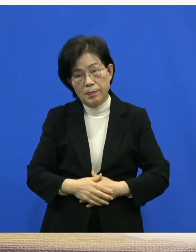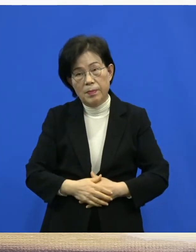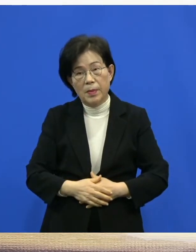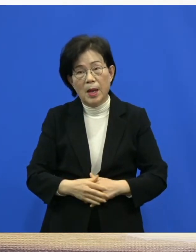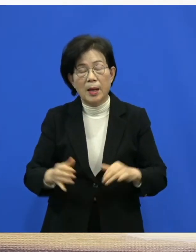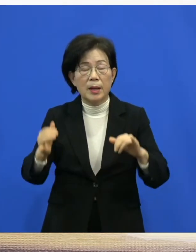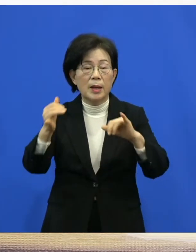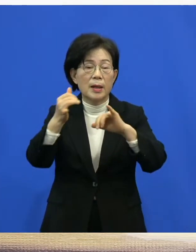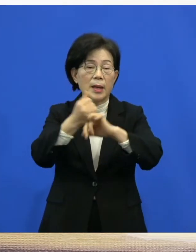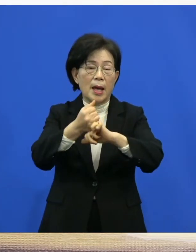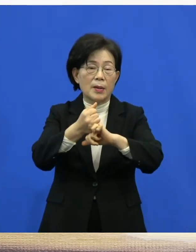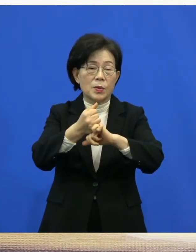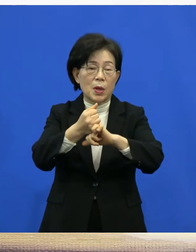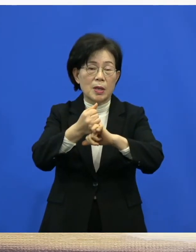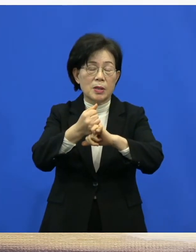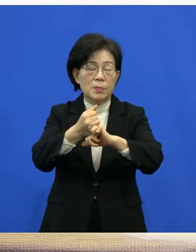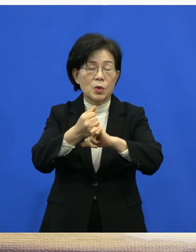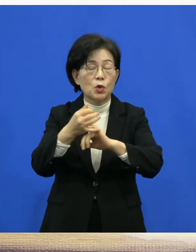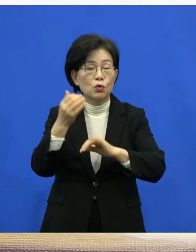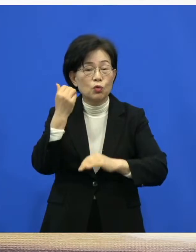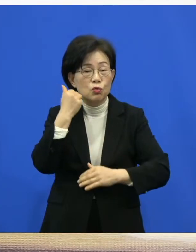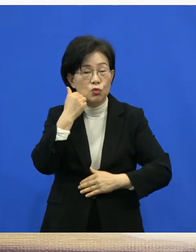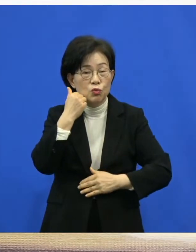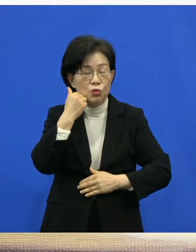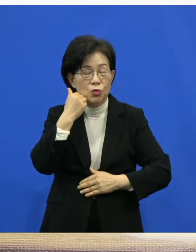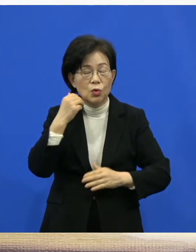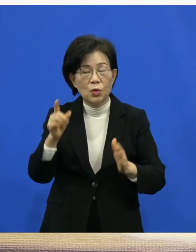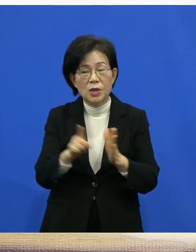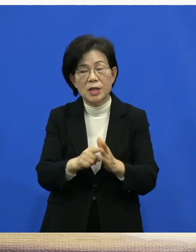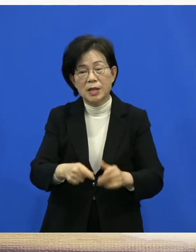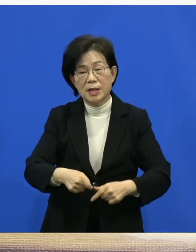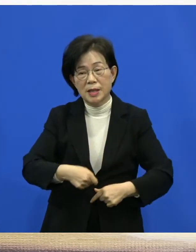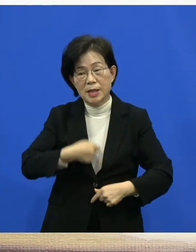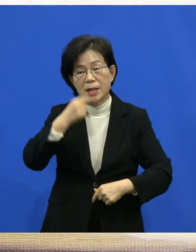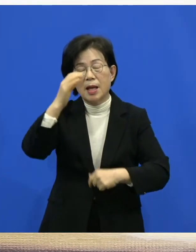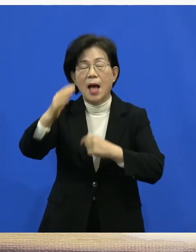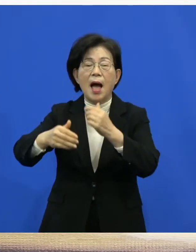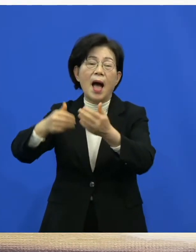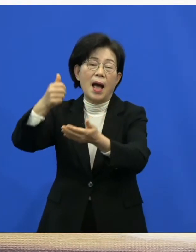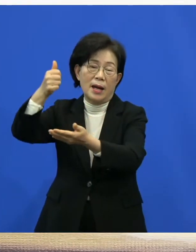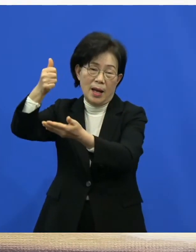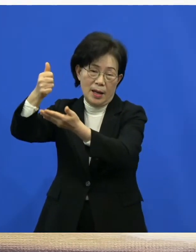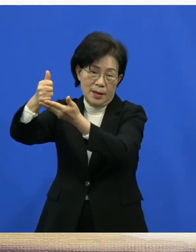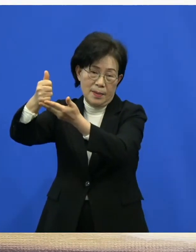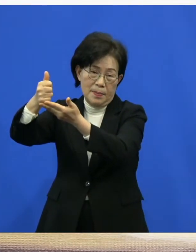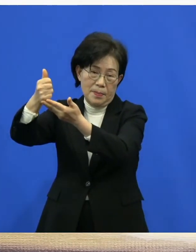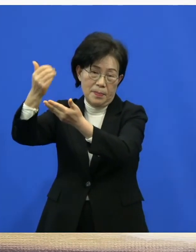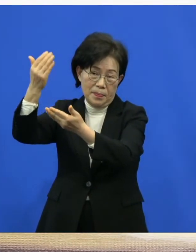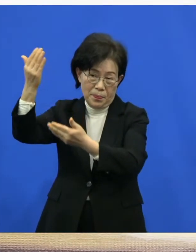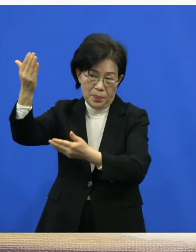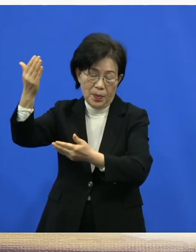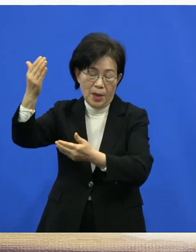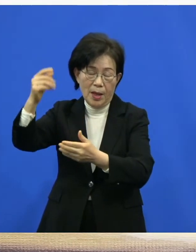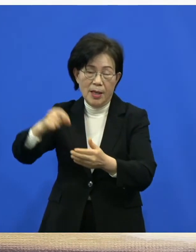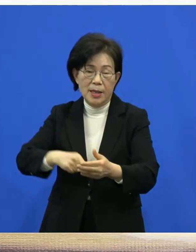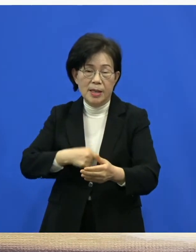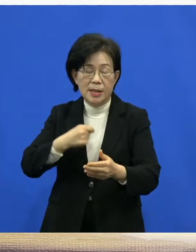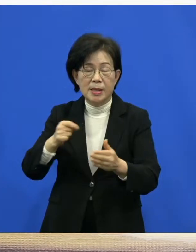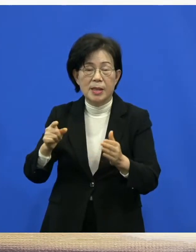그 약속을 하신 분이 누구예요? 신실하신 하나님이세요. 신실하신